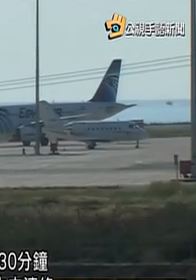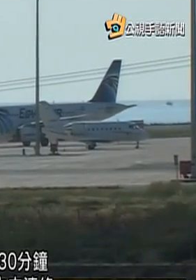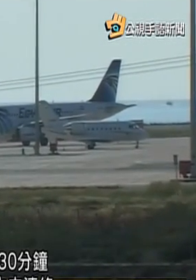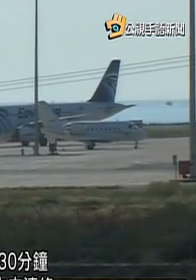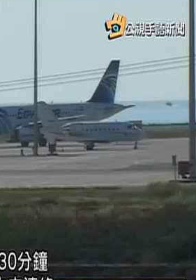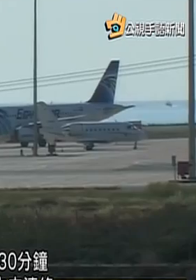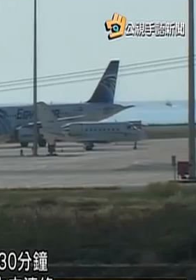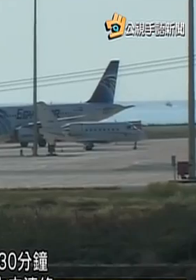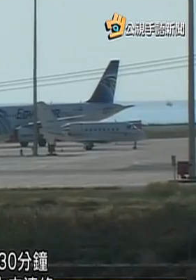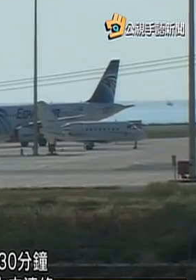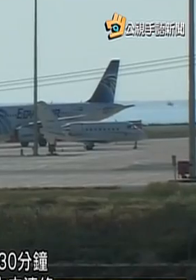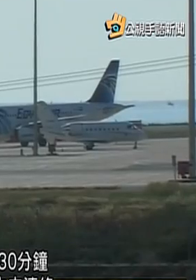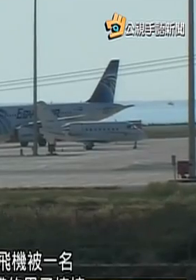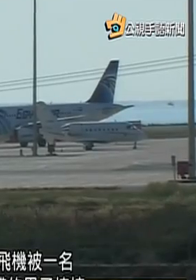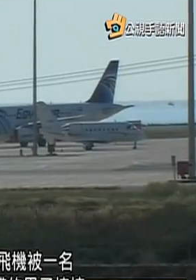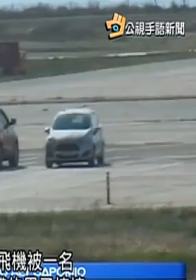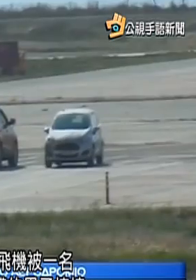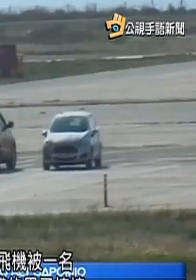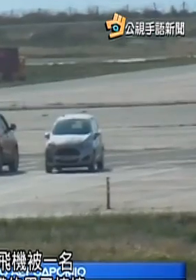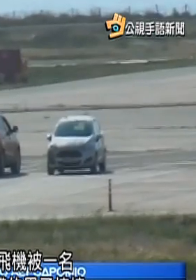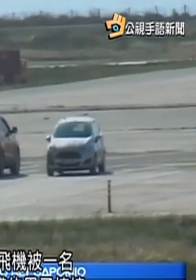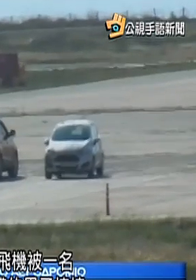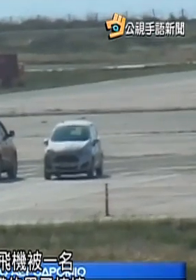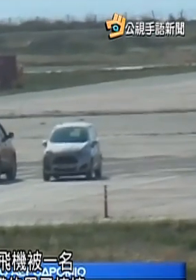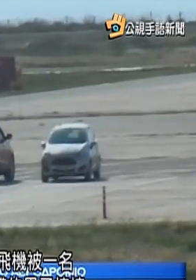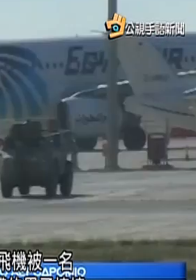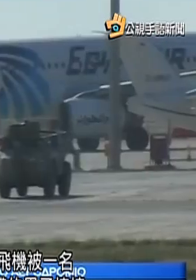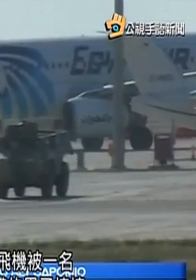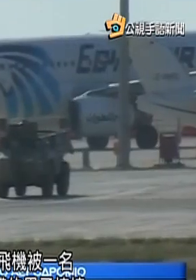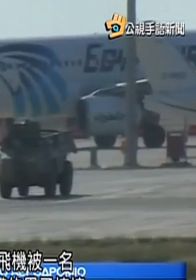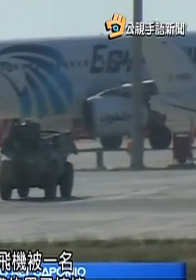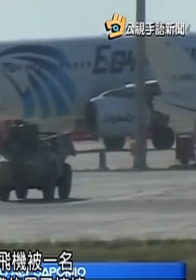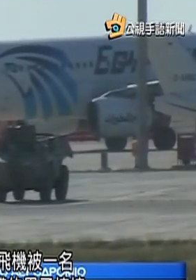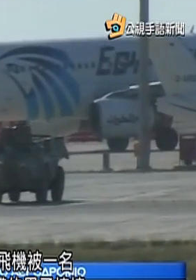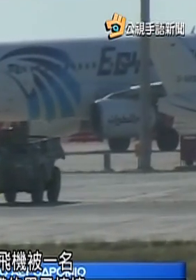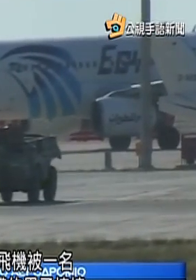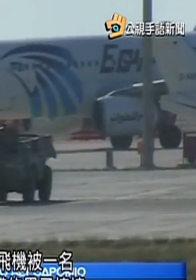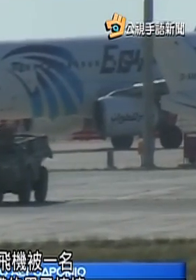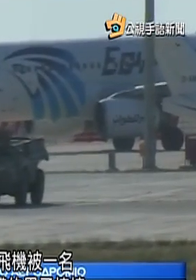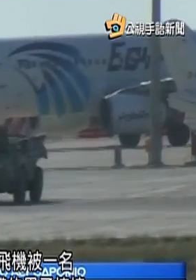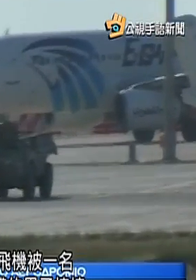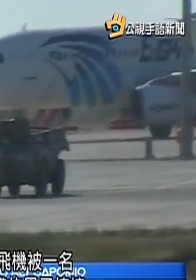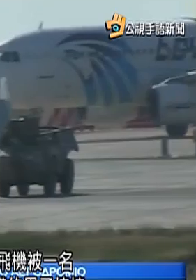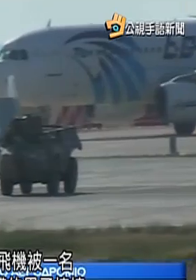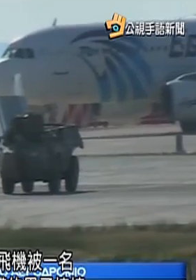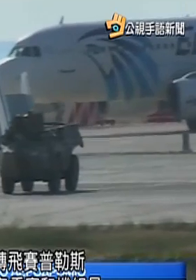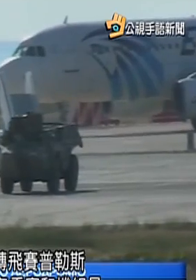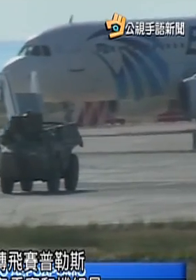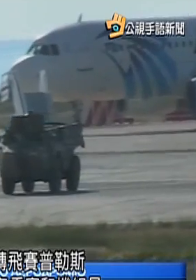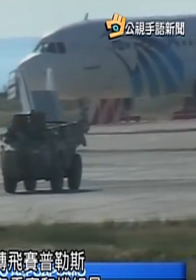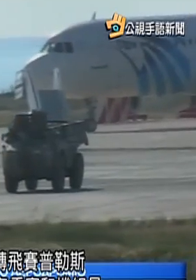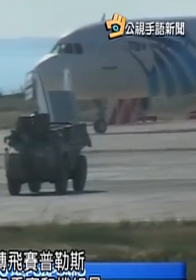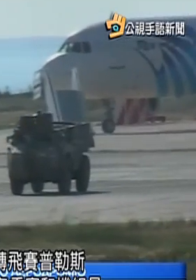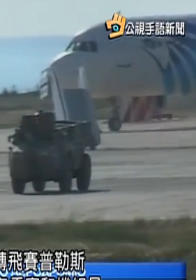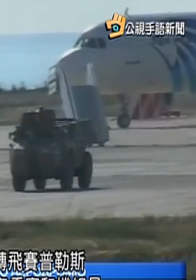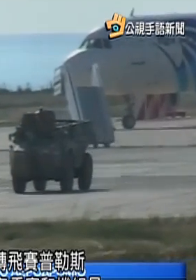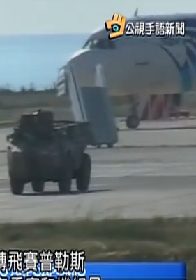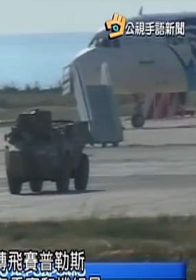台失去联络，随后就传出飞机被一名身上绑着炸弹腰带的男子挟持，并威胁机长要转飞塞浦路